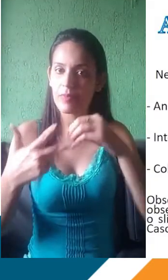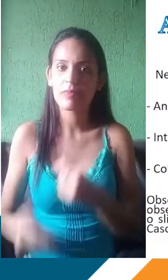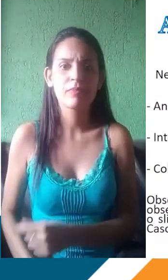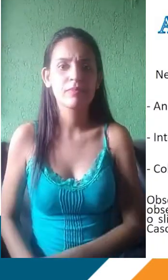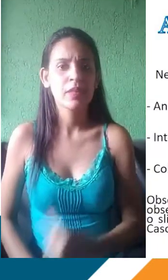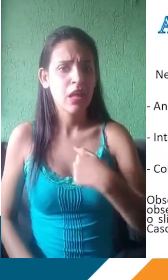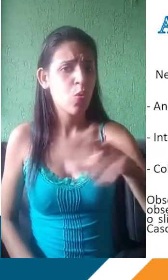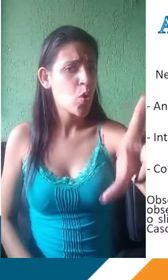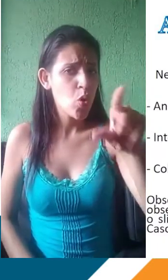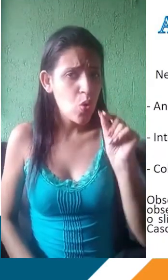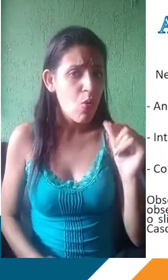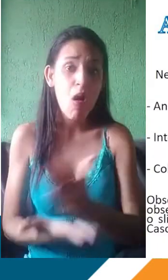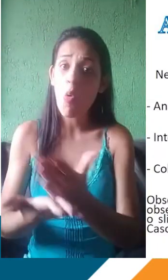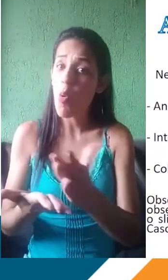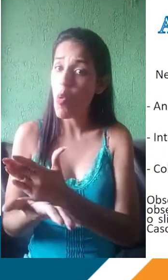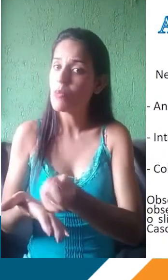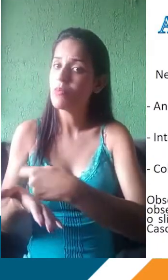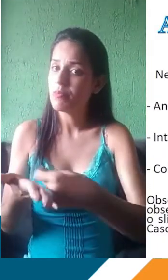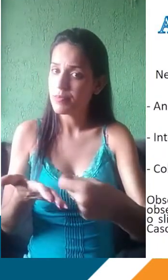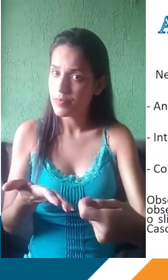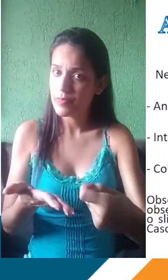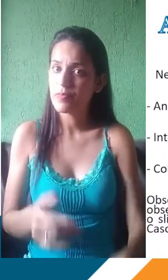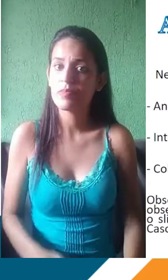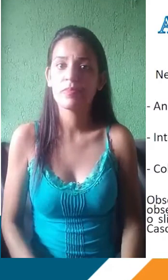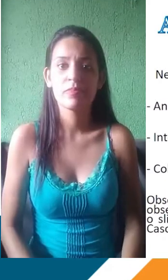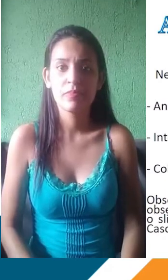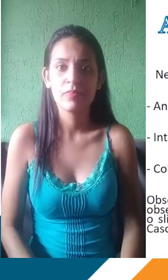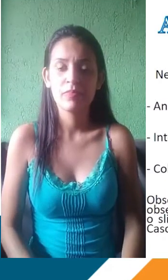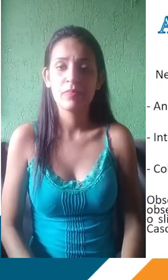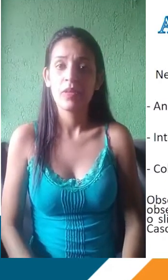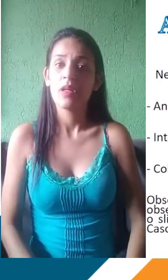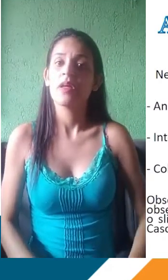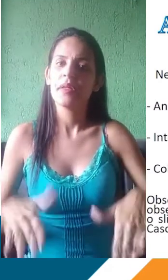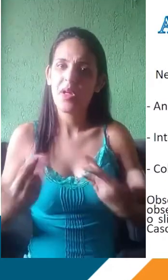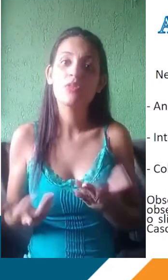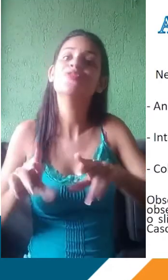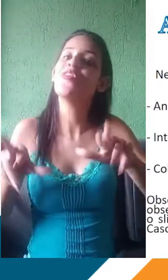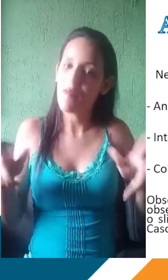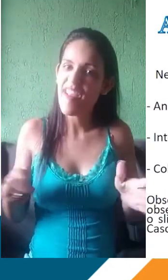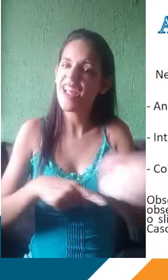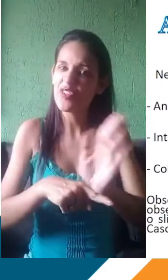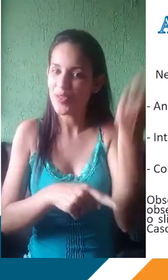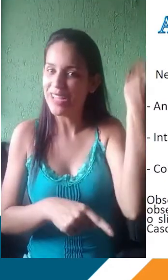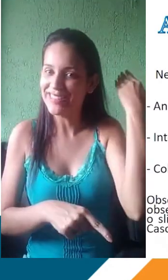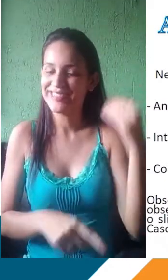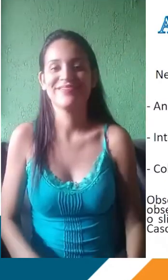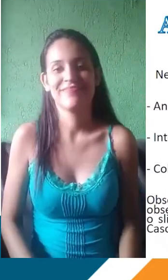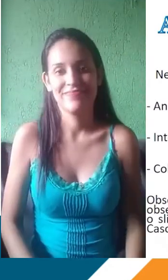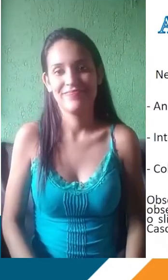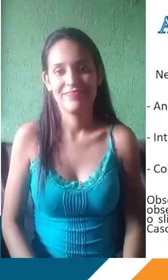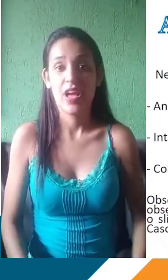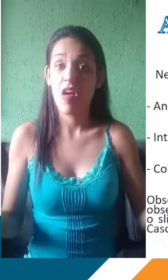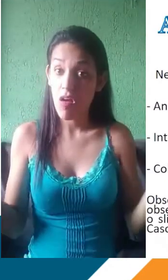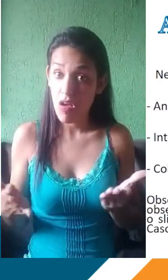exames do Enem. Então, como você já viu pelo título, ele tem uma abordagem diferente. Nesse vídeo, nós iremos analisar algumas